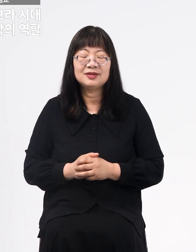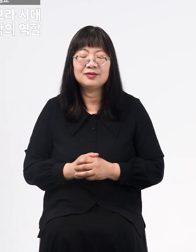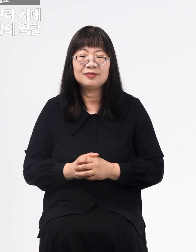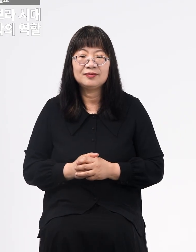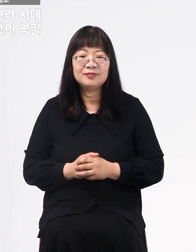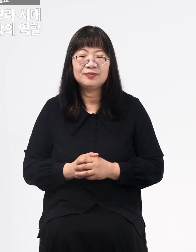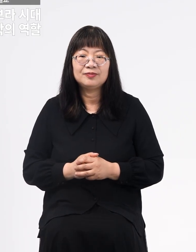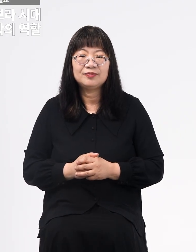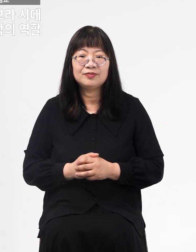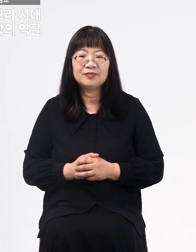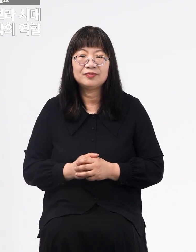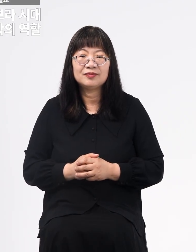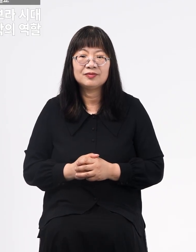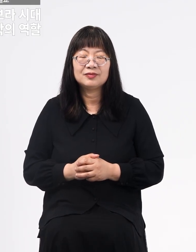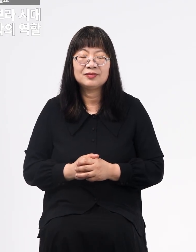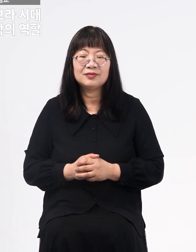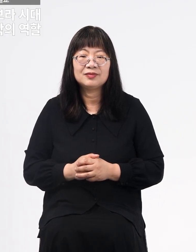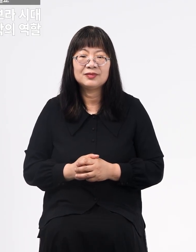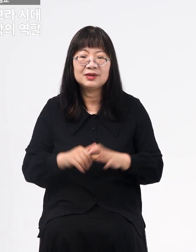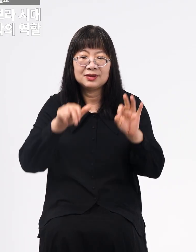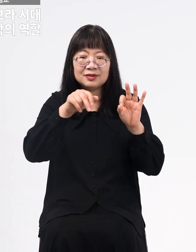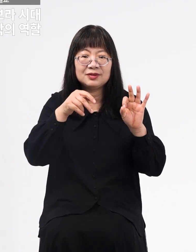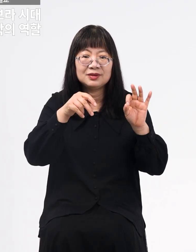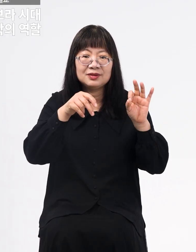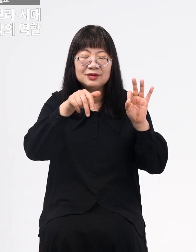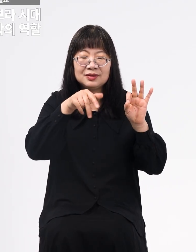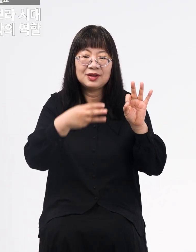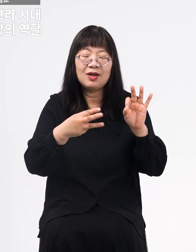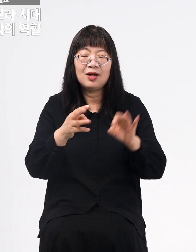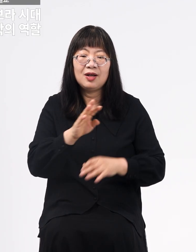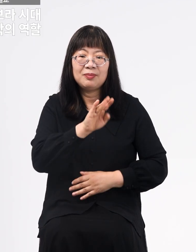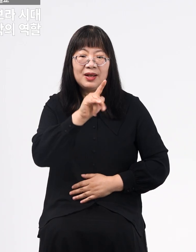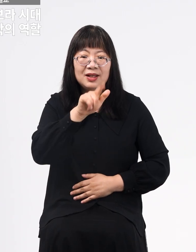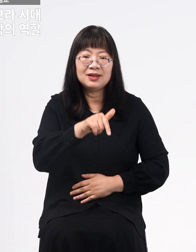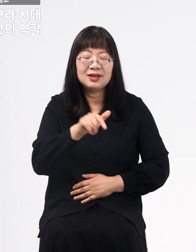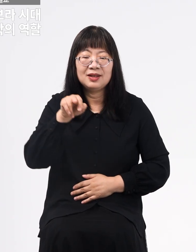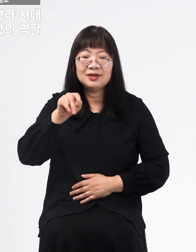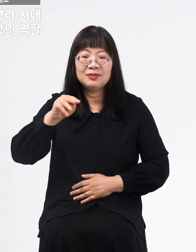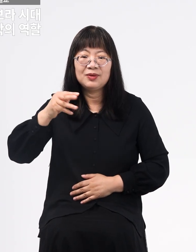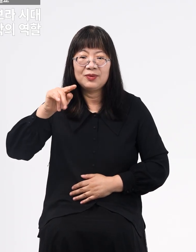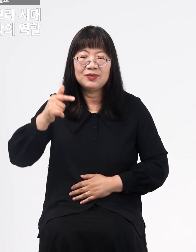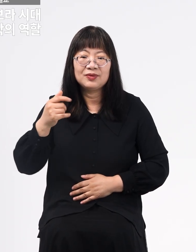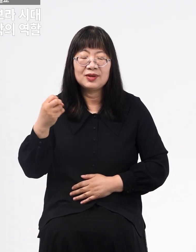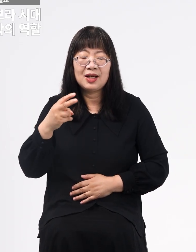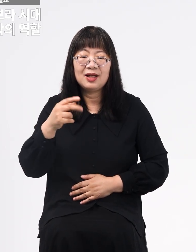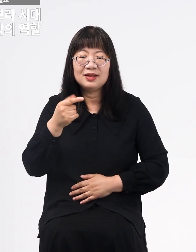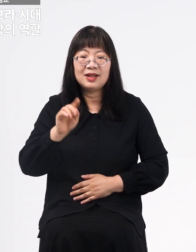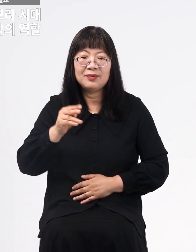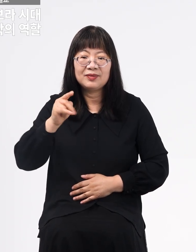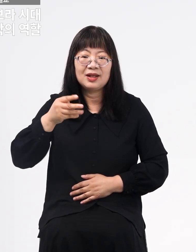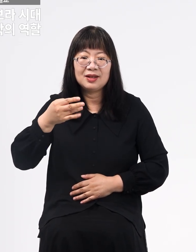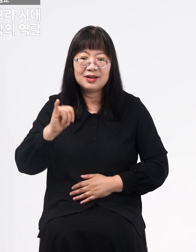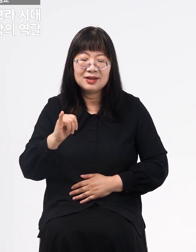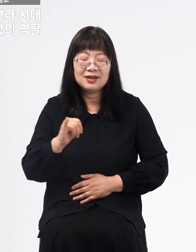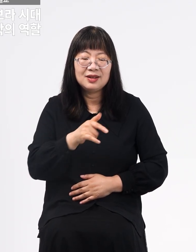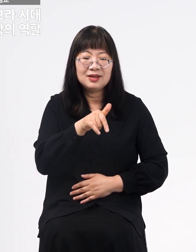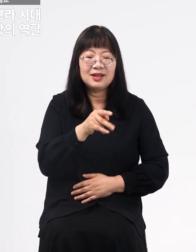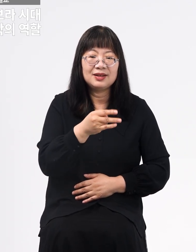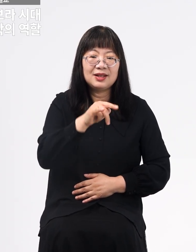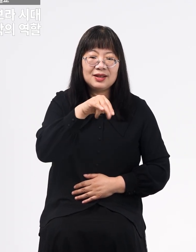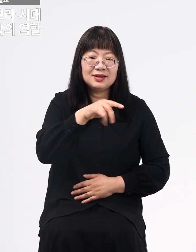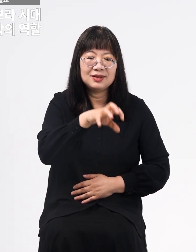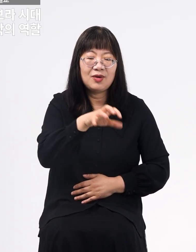보십시다. 10절 바락이 스불론과 납달리를, 이게 형제 지파죠, 게데스로